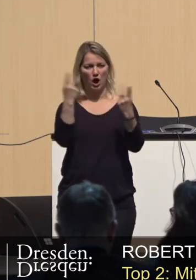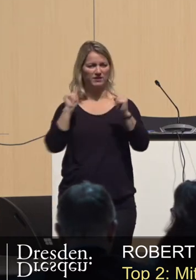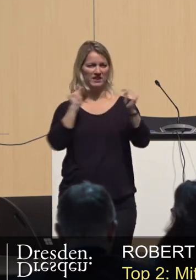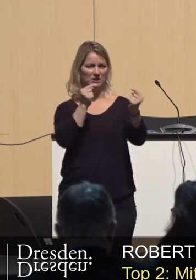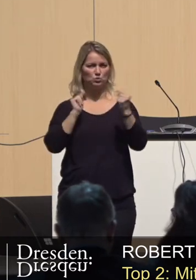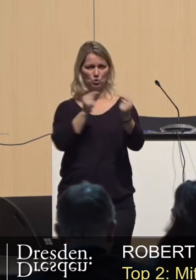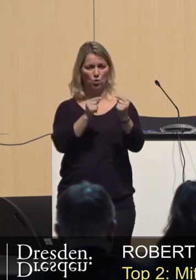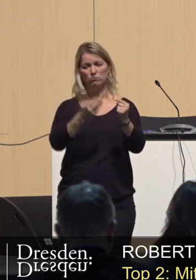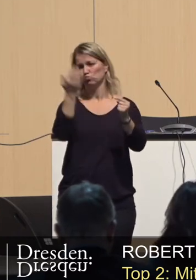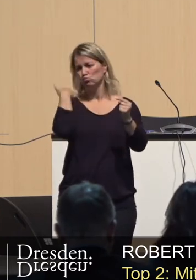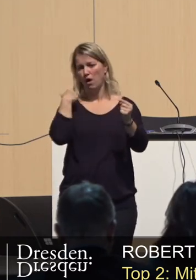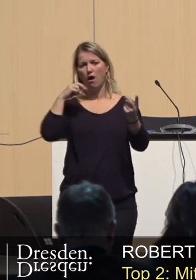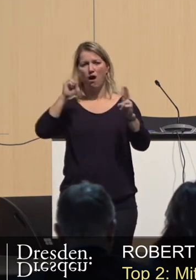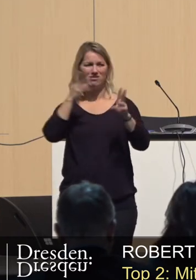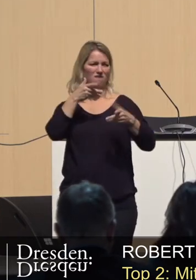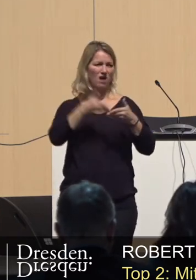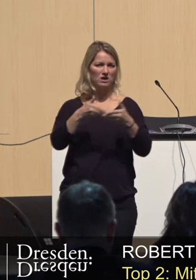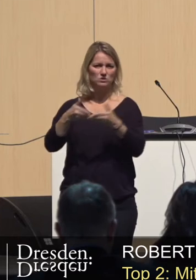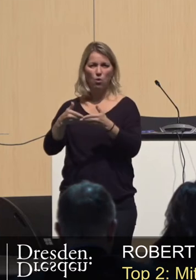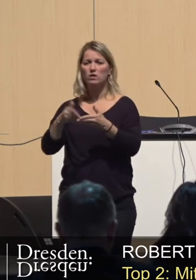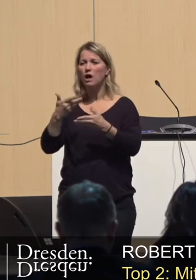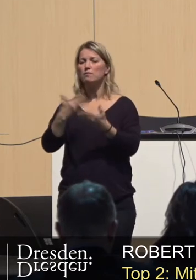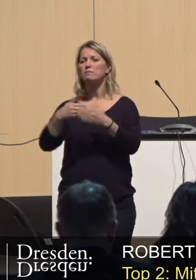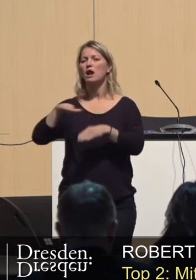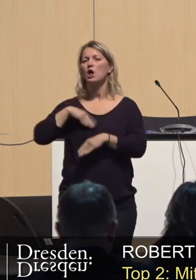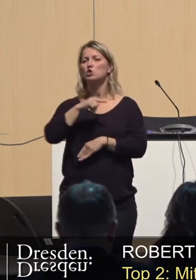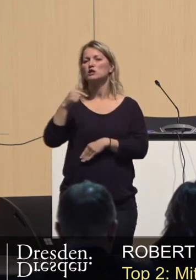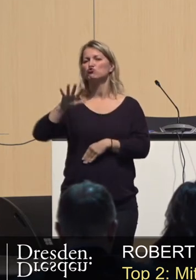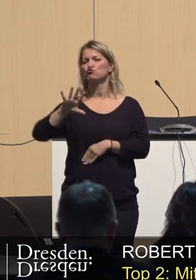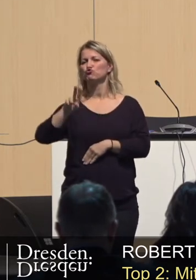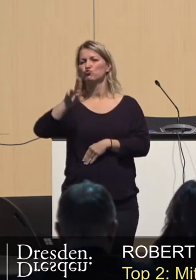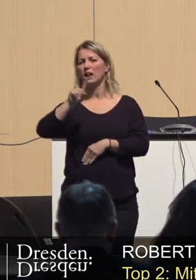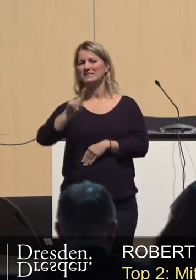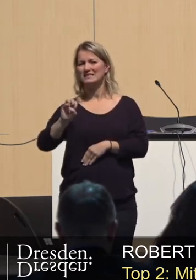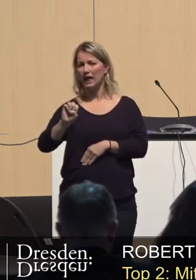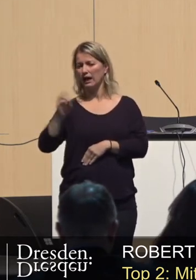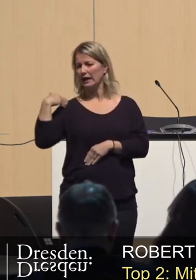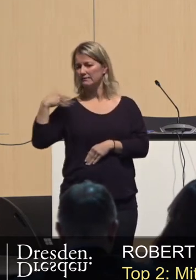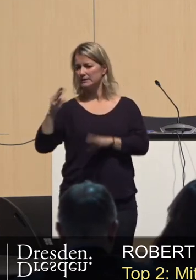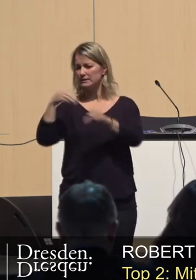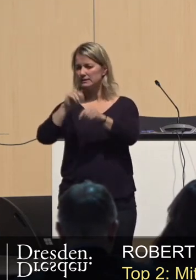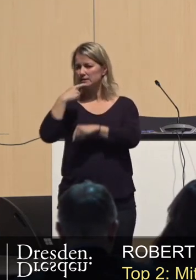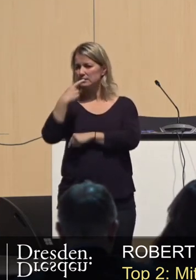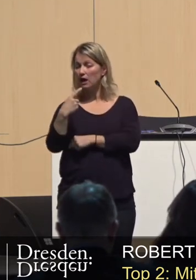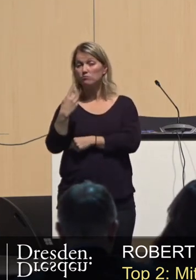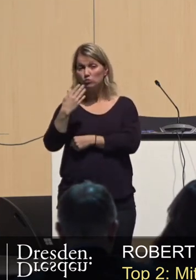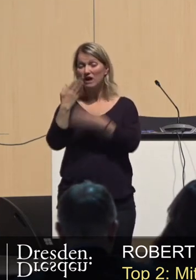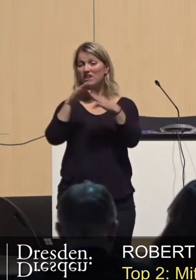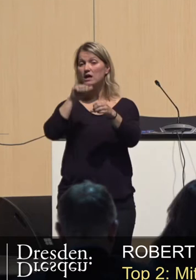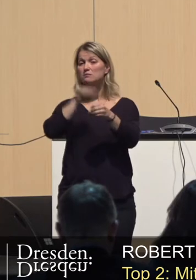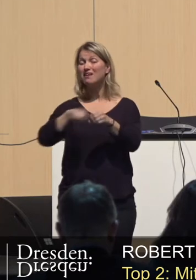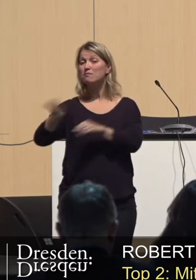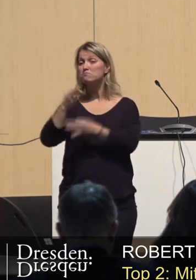Fraktionen bedanken, exemplarisch beim Kollegen Thorsten Schulze für einen Satz, den er mal gesagt hat, wir brauchen die Weihnachtsmärkte